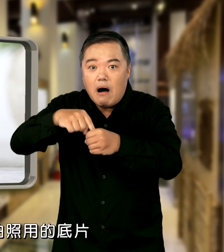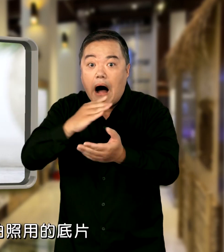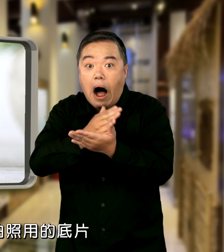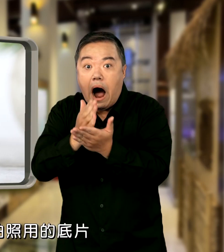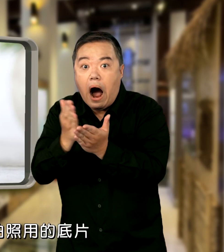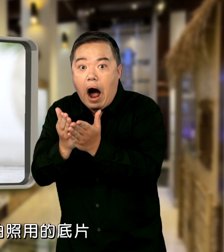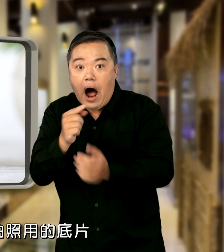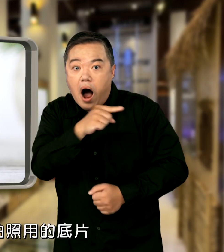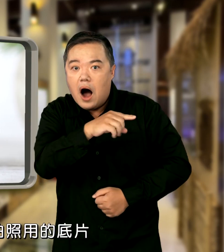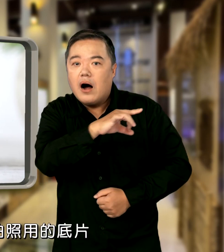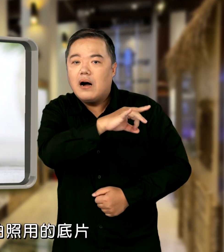的底片。